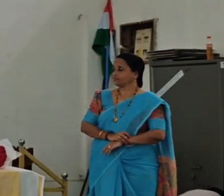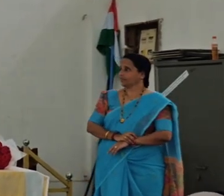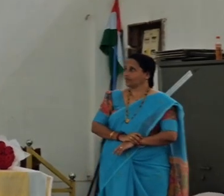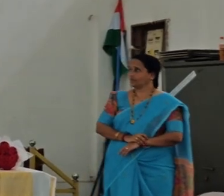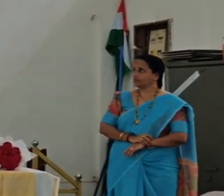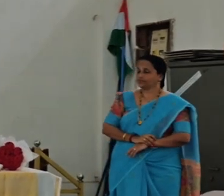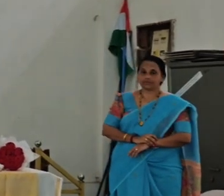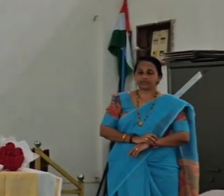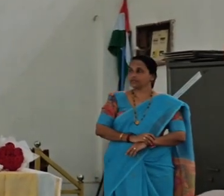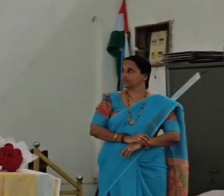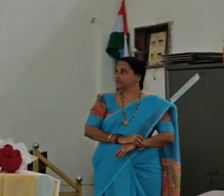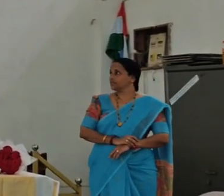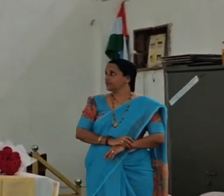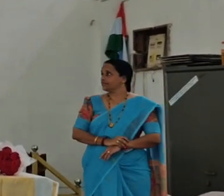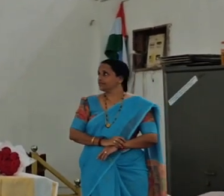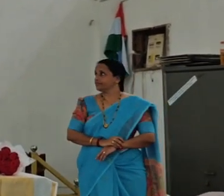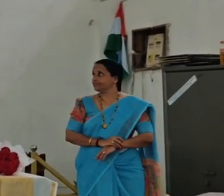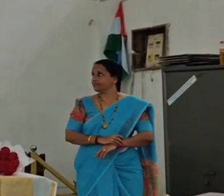ఇక్కడ